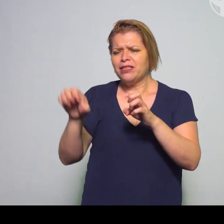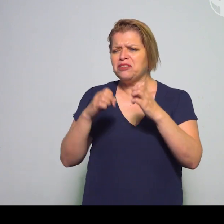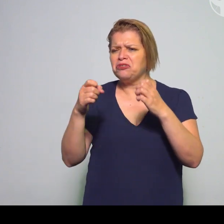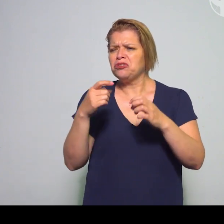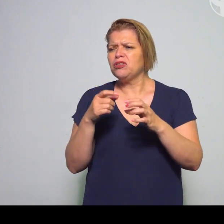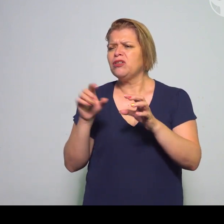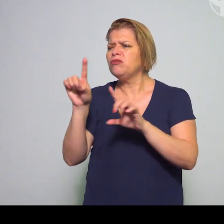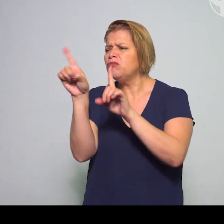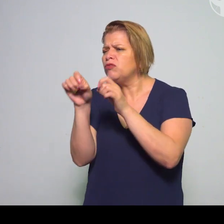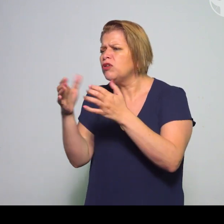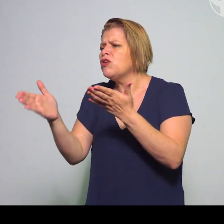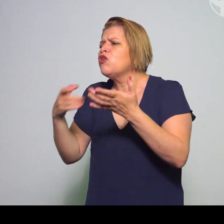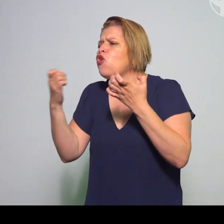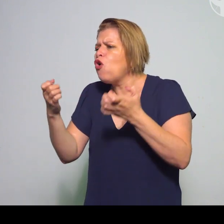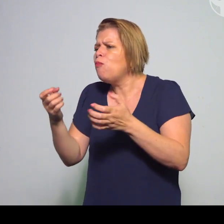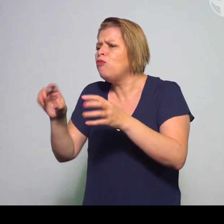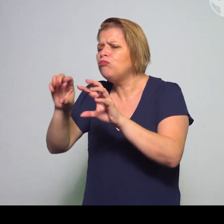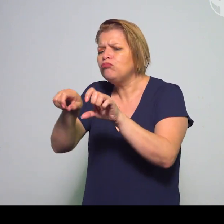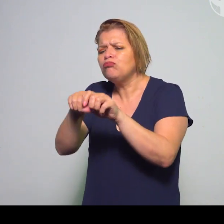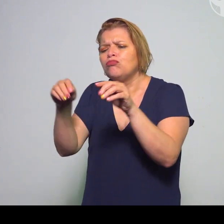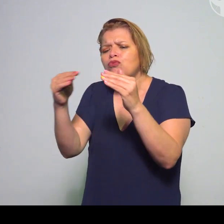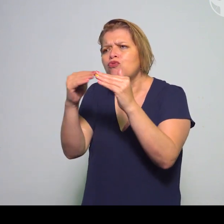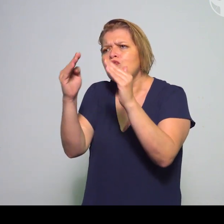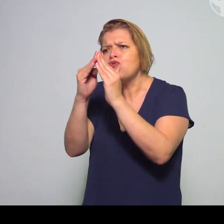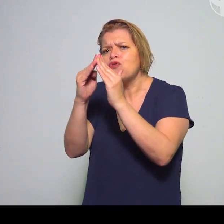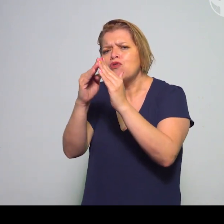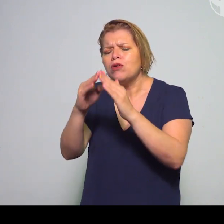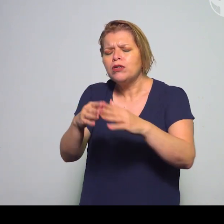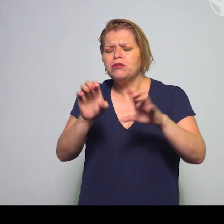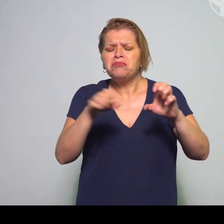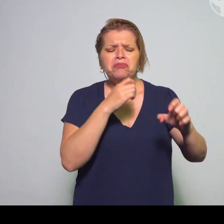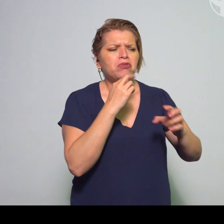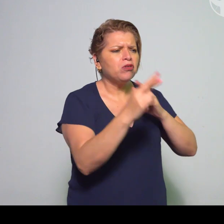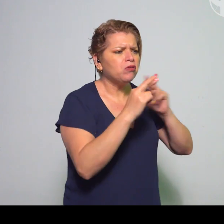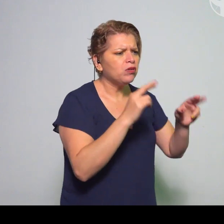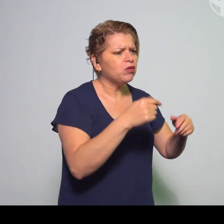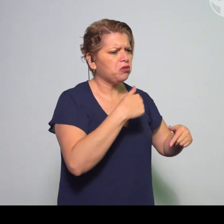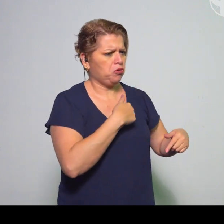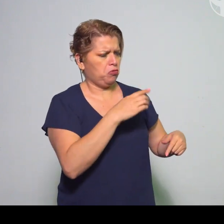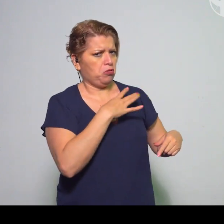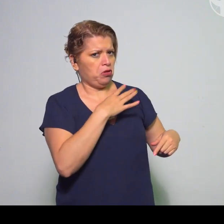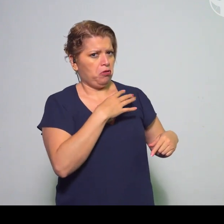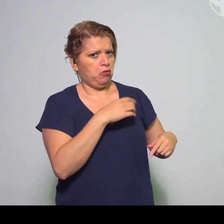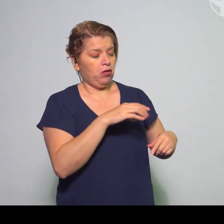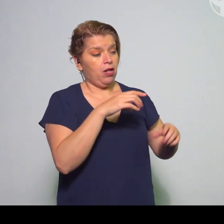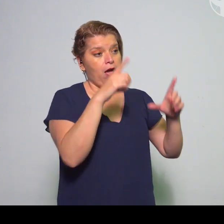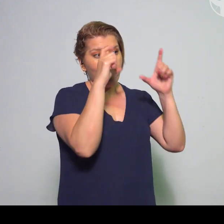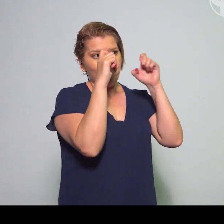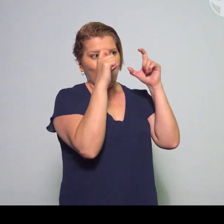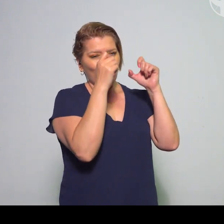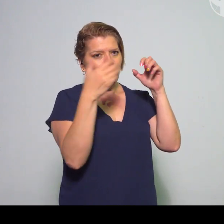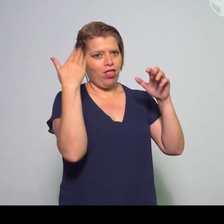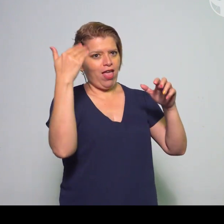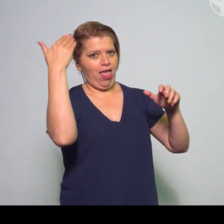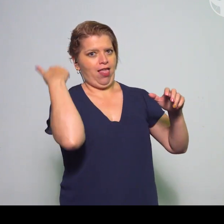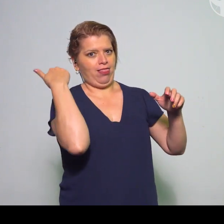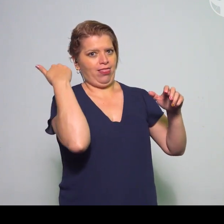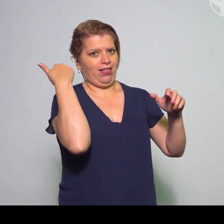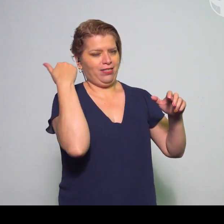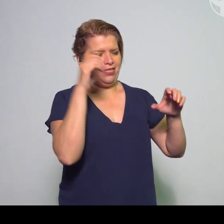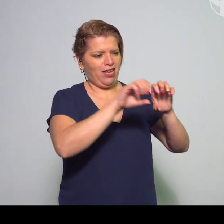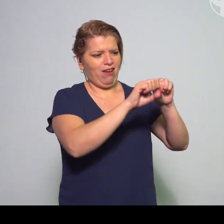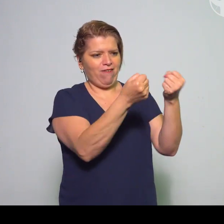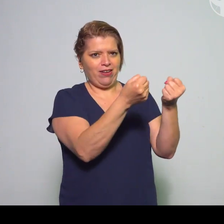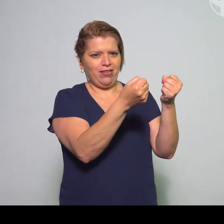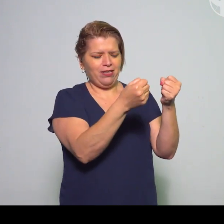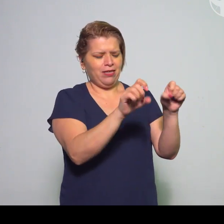mira, ¿cómo se reconstruye algo que está roto? Y lo primero que me dijo es, yo tengo que tener la fotografía de cómo era originalmente. Y yo